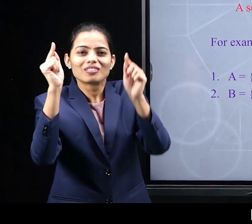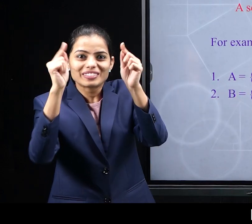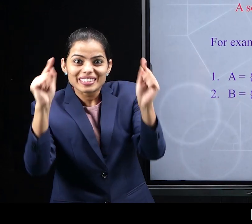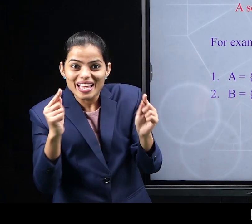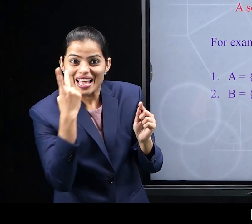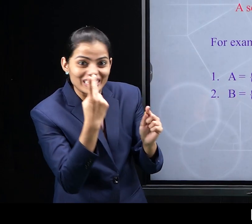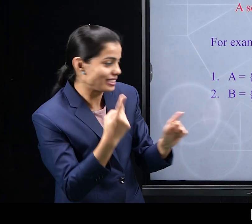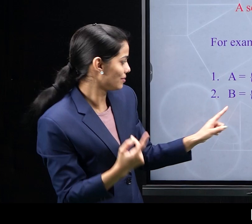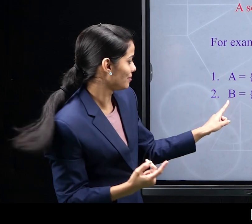3 தொடர்புள்ளிகள்.